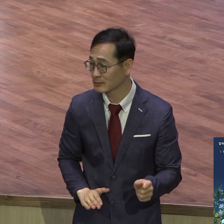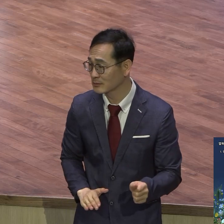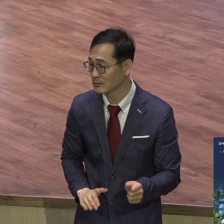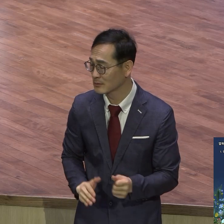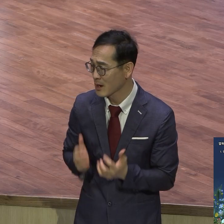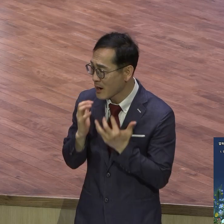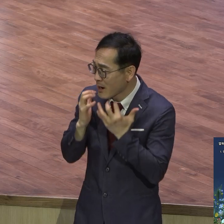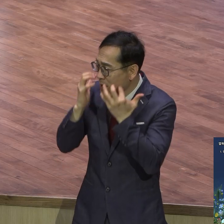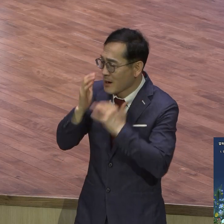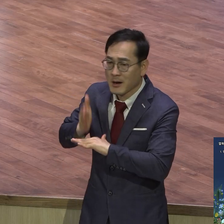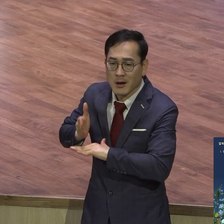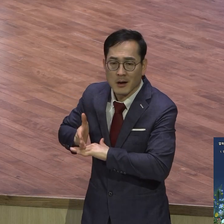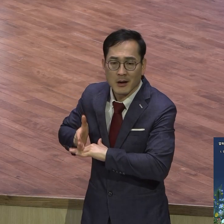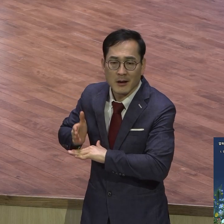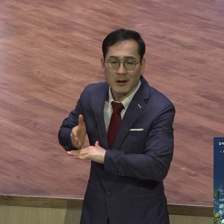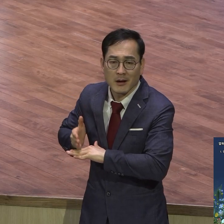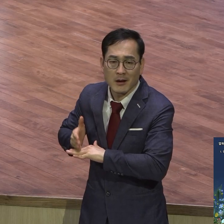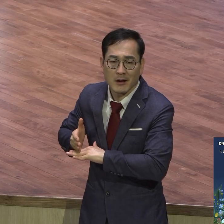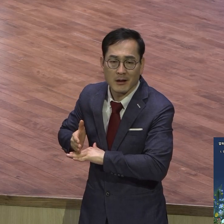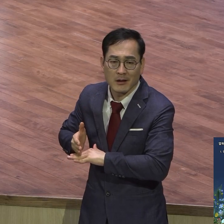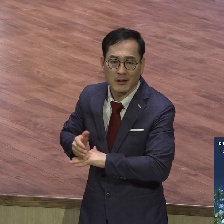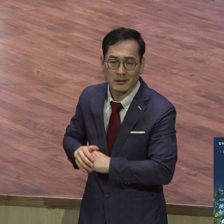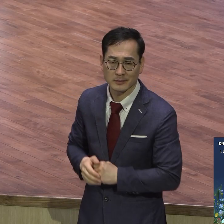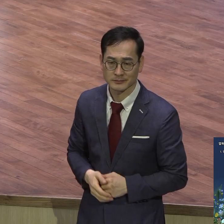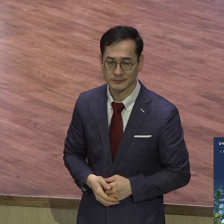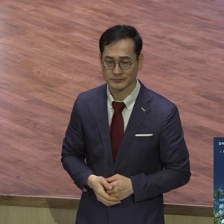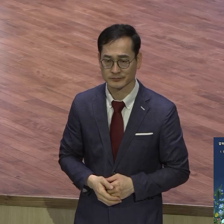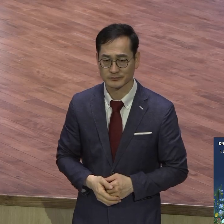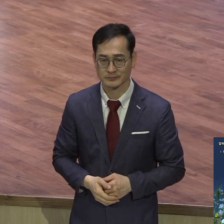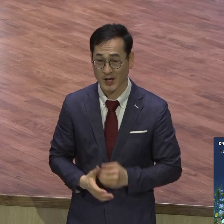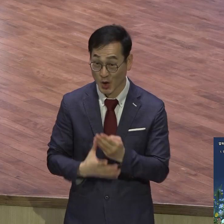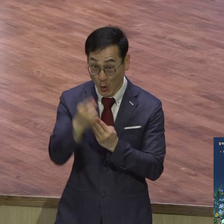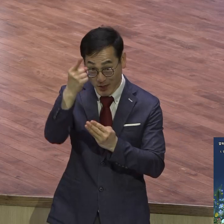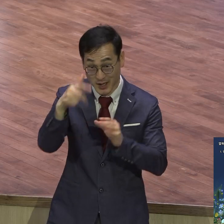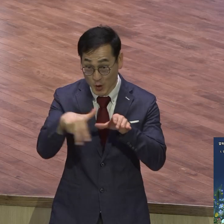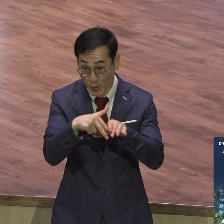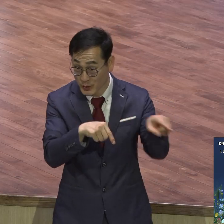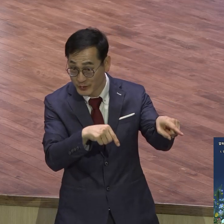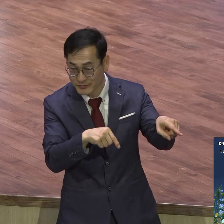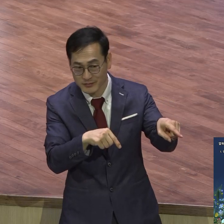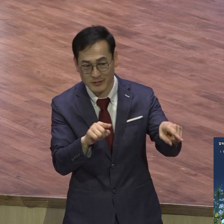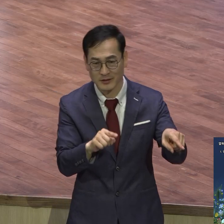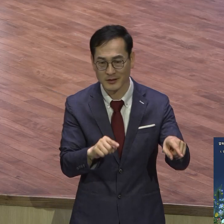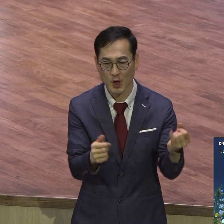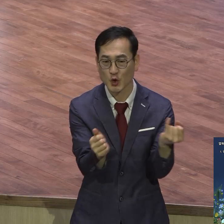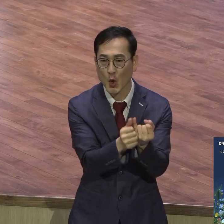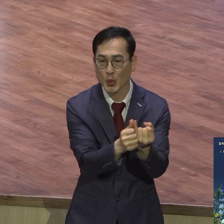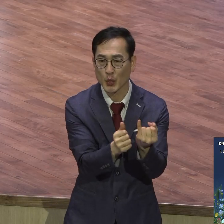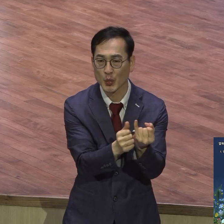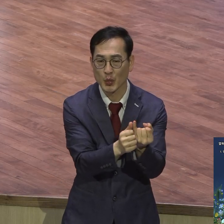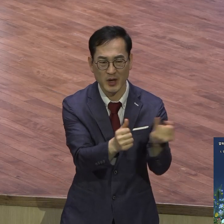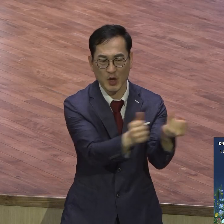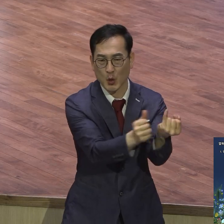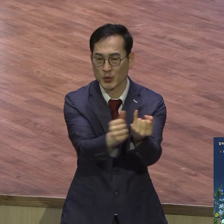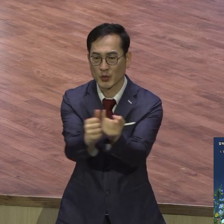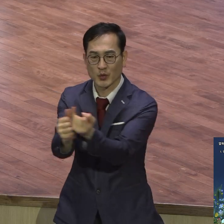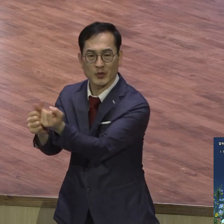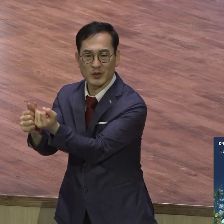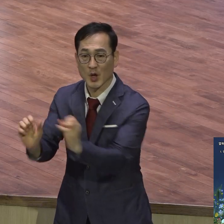수만 명이 참석하는 합동결혼식 지난 2월에